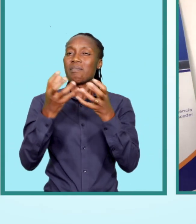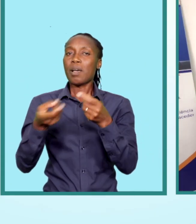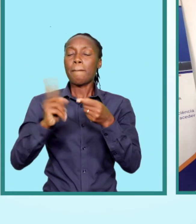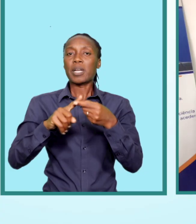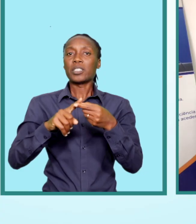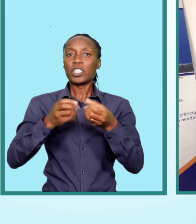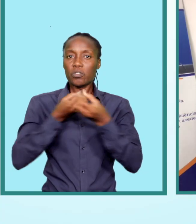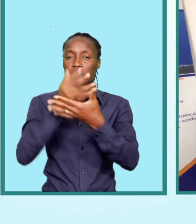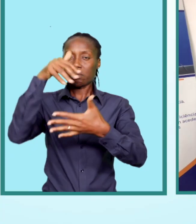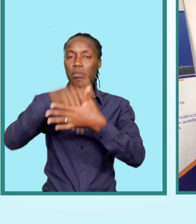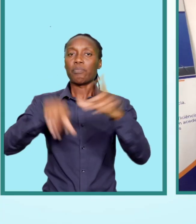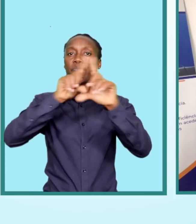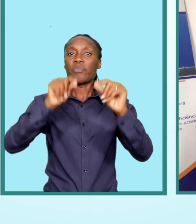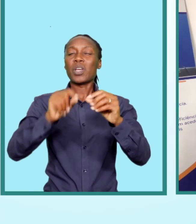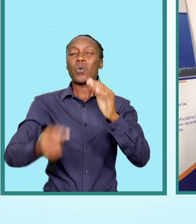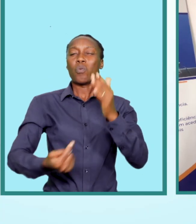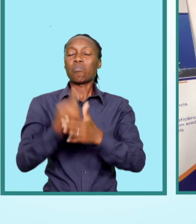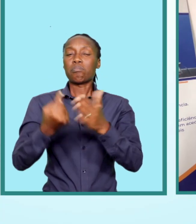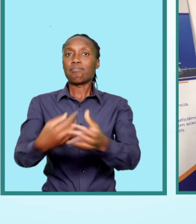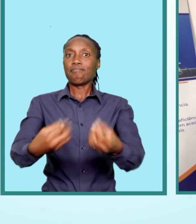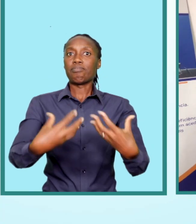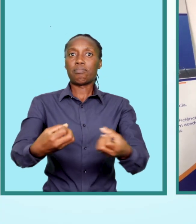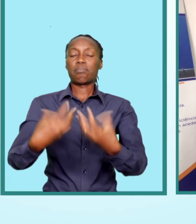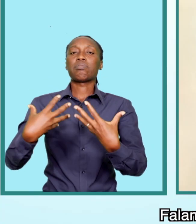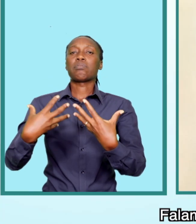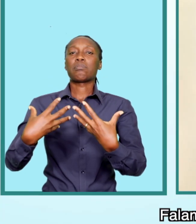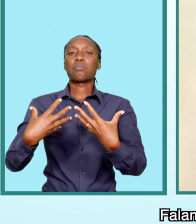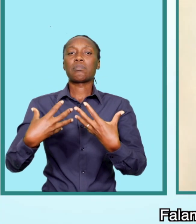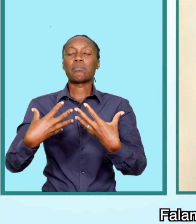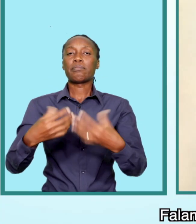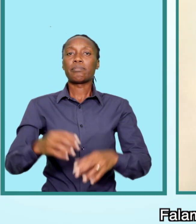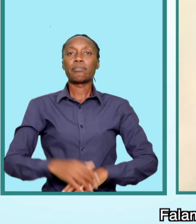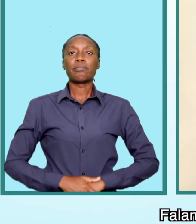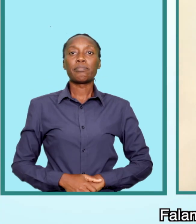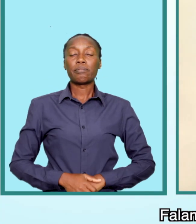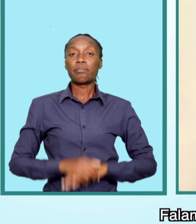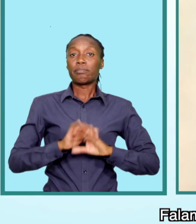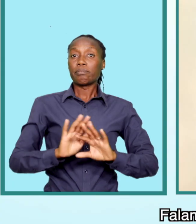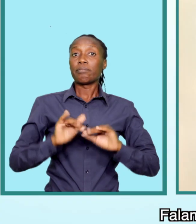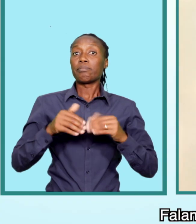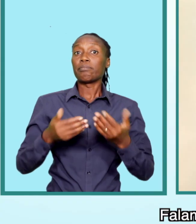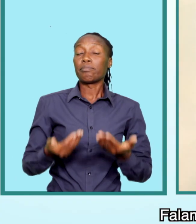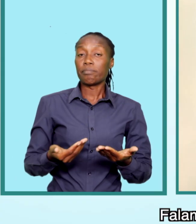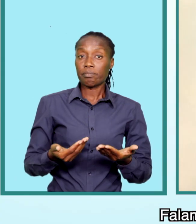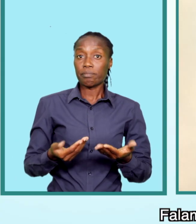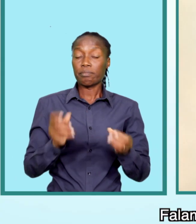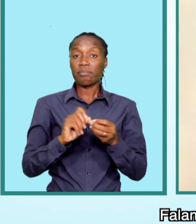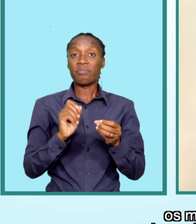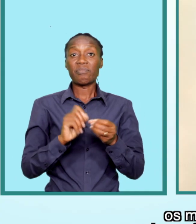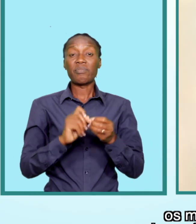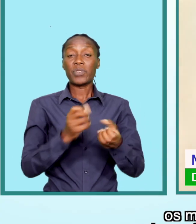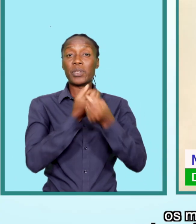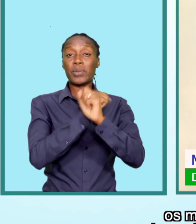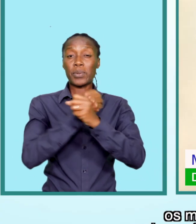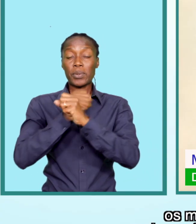por fazer no país, tendo em conta o aumento de novas infecções. Falamos desde as formas de transmissão, as formas de prevenção,